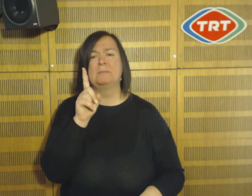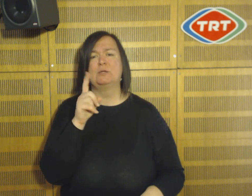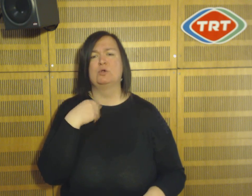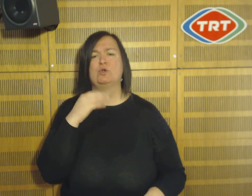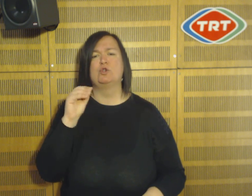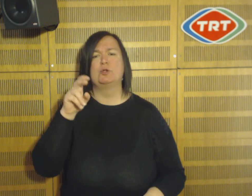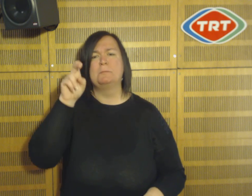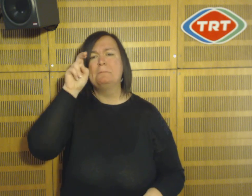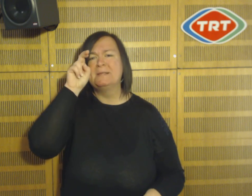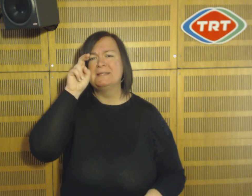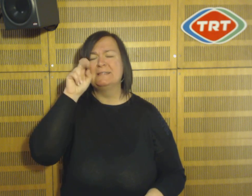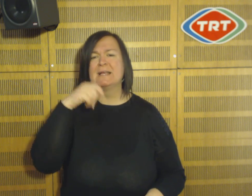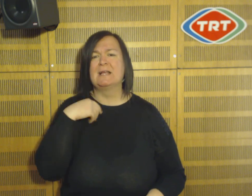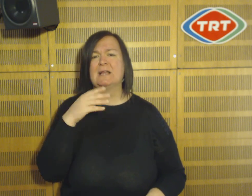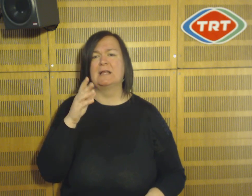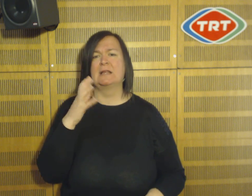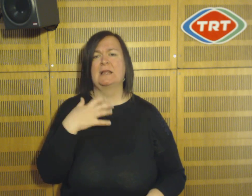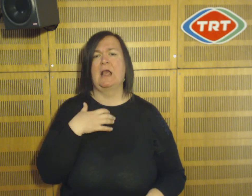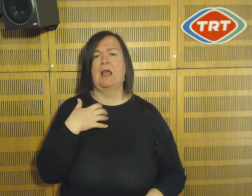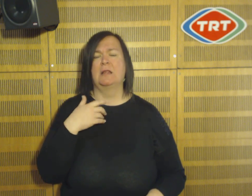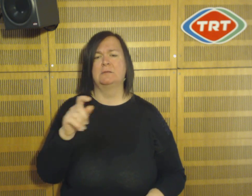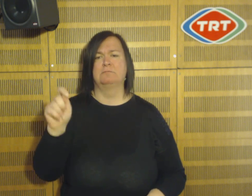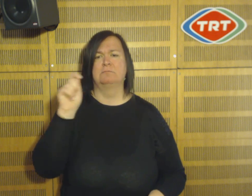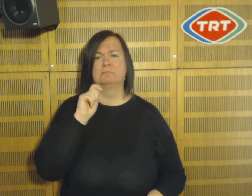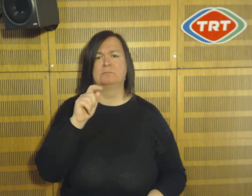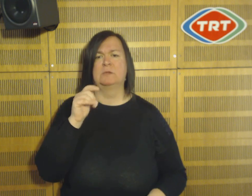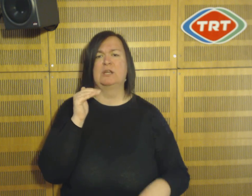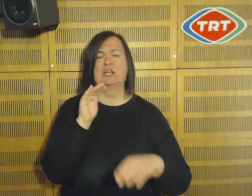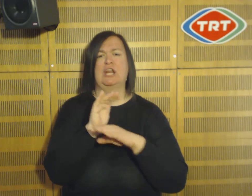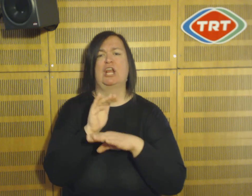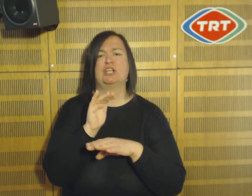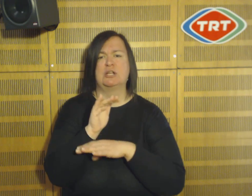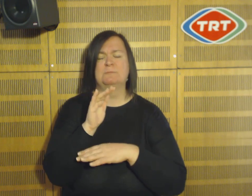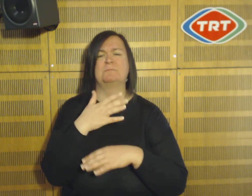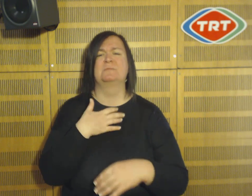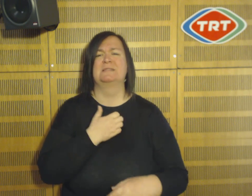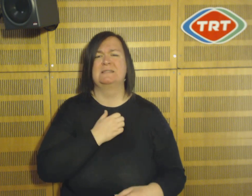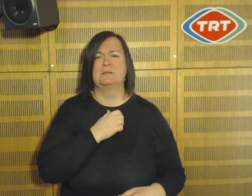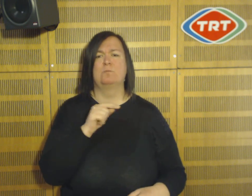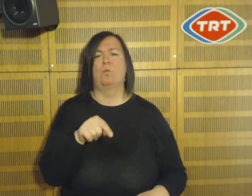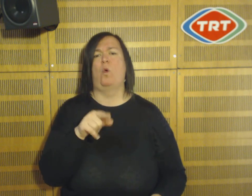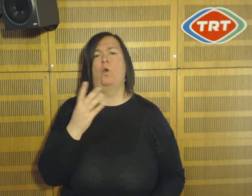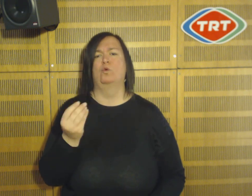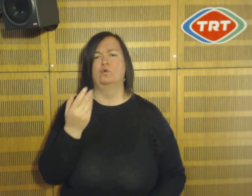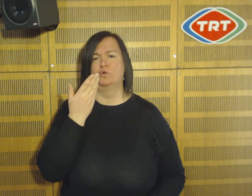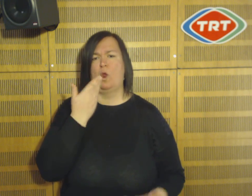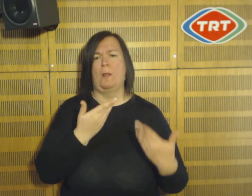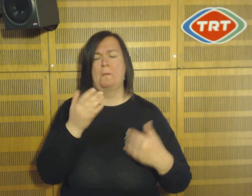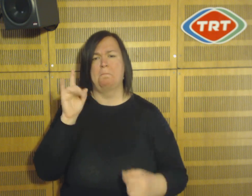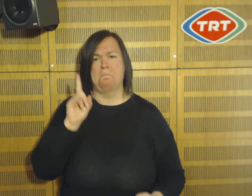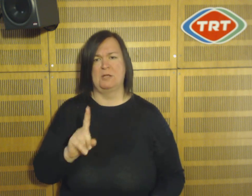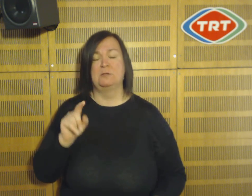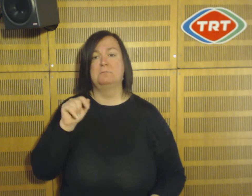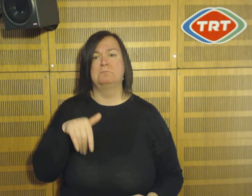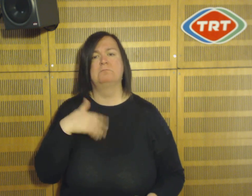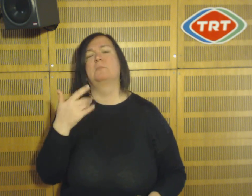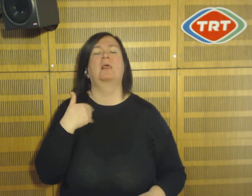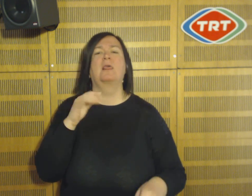psikiyatrisinde Eee kendisinin bana yaşadıklarım yaşadığım sıkıntıların bu olduğunu söylemesiyle başladı ve ondan sonra da ben bir tedavi sürecine